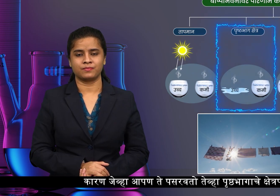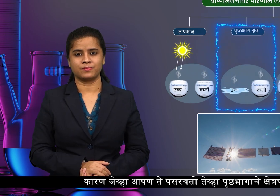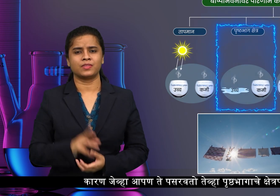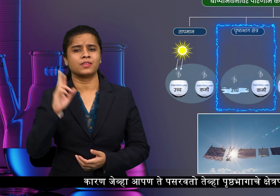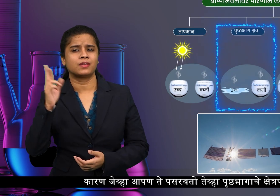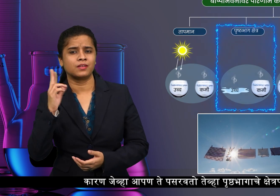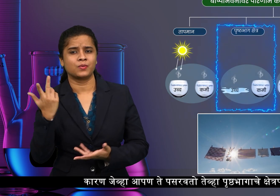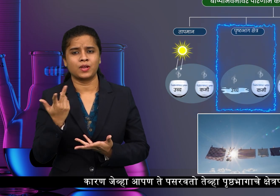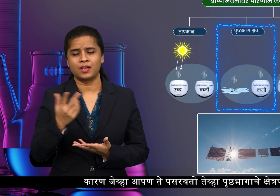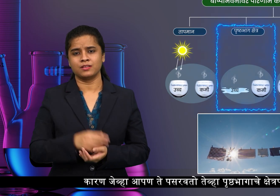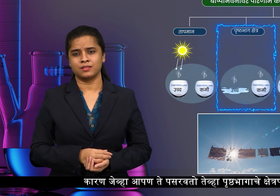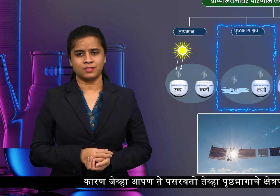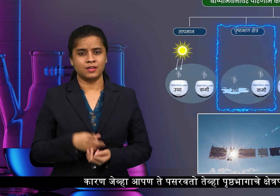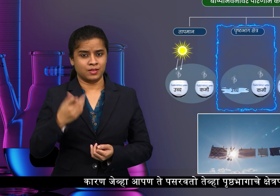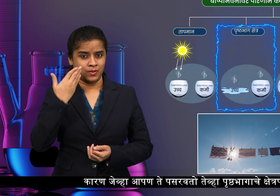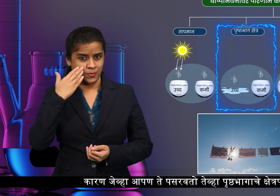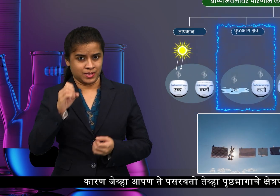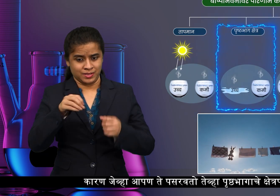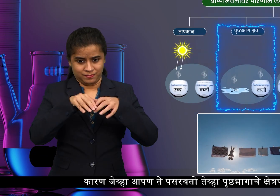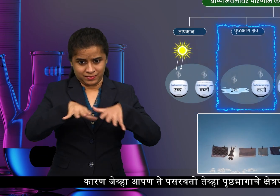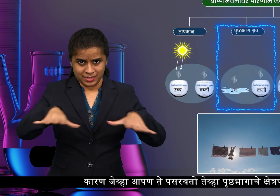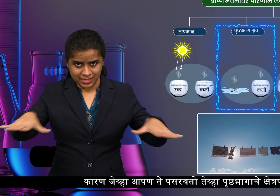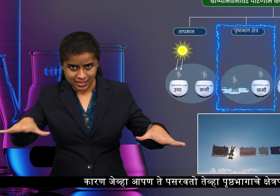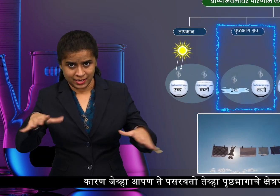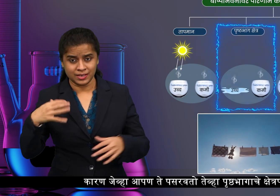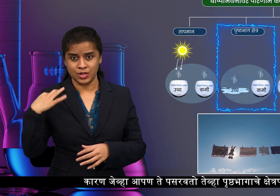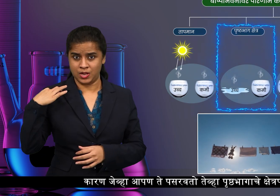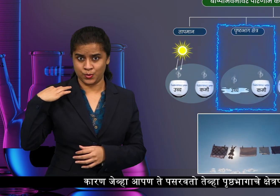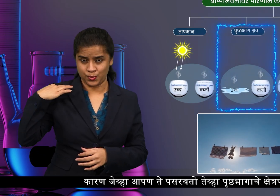कारण जेव्हा आपण ते पसरवतो तेव्हा पृष्ठभागाचे क्षेत्रफळ वाढते.